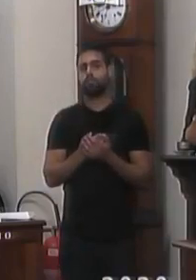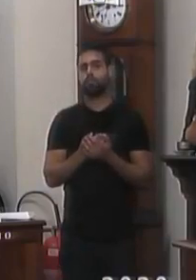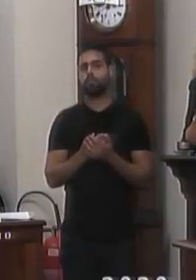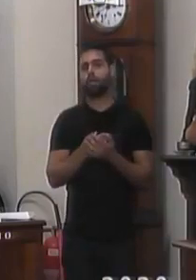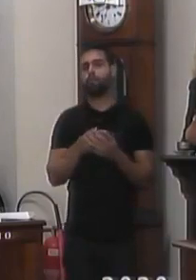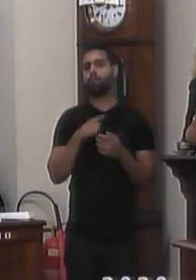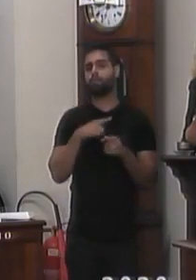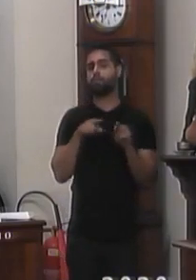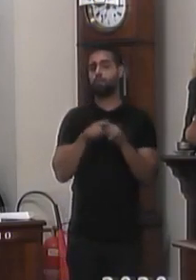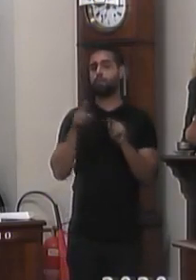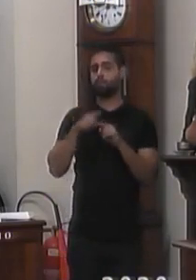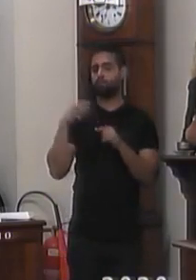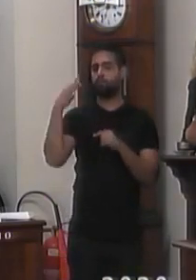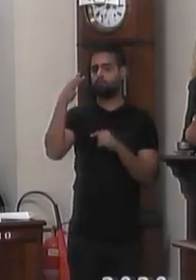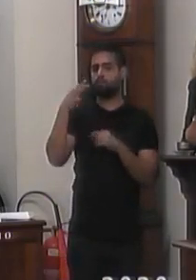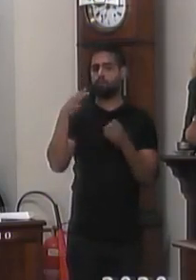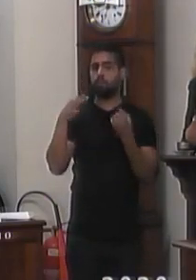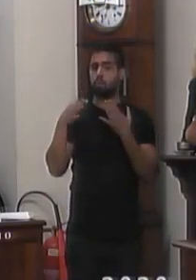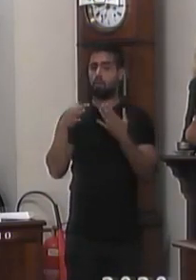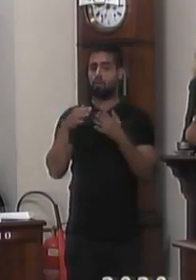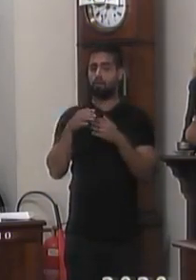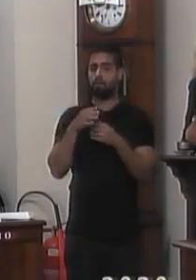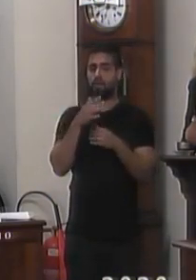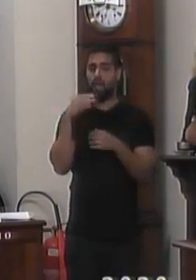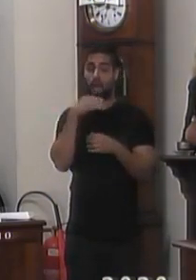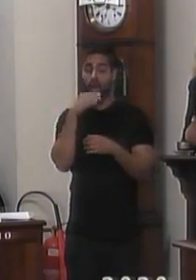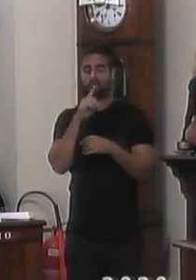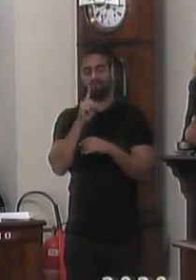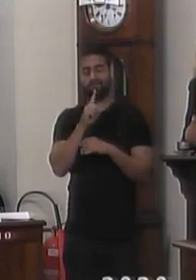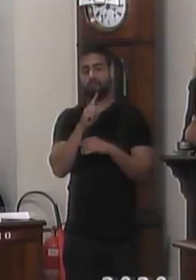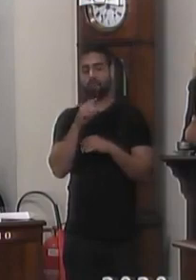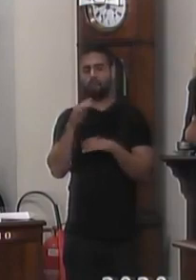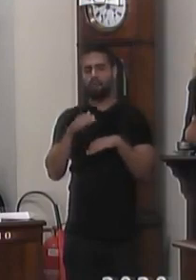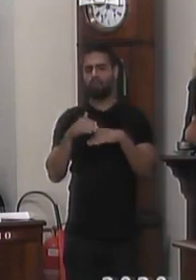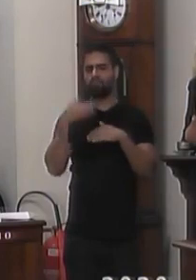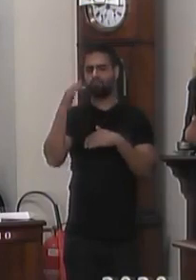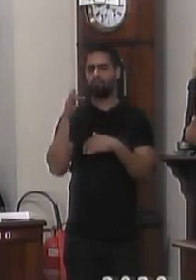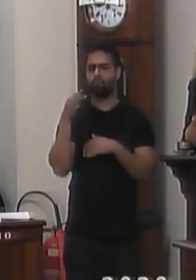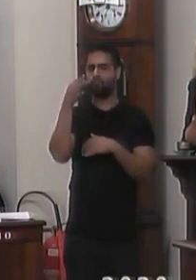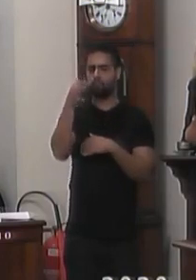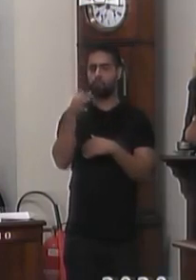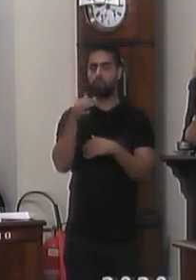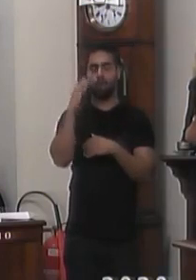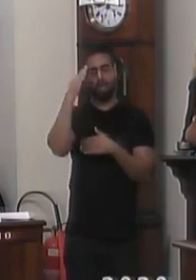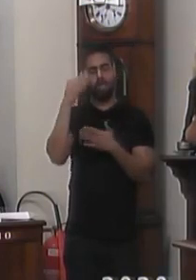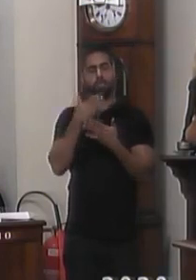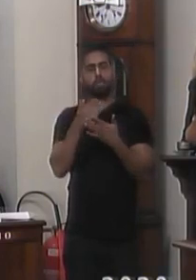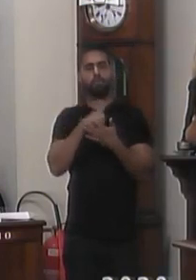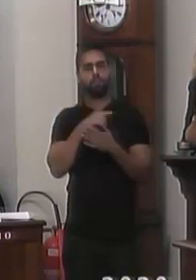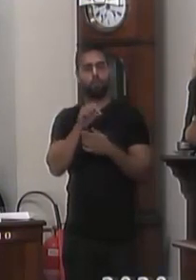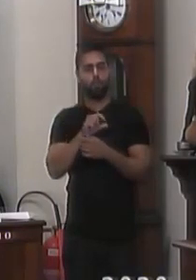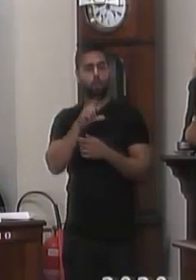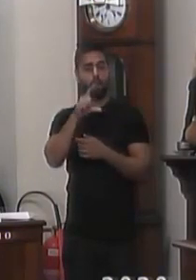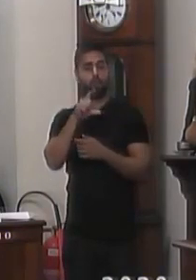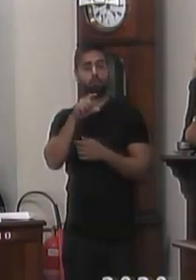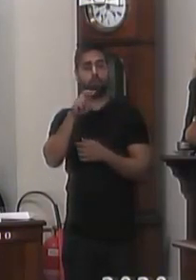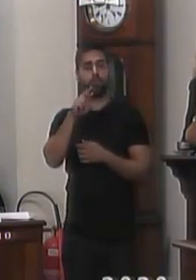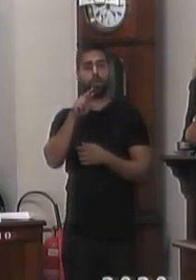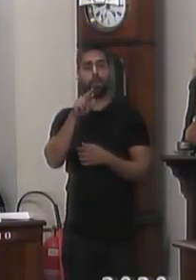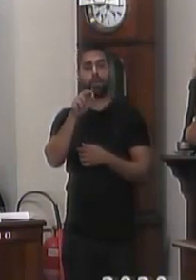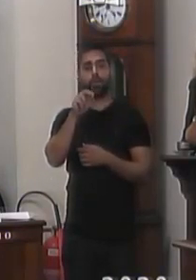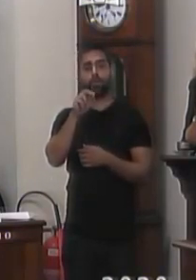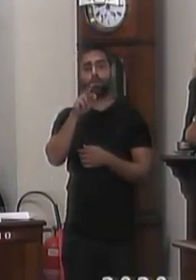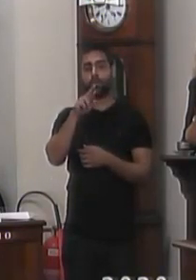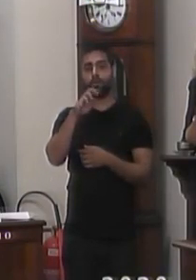bons frutos aí mais para frente. Não a curto prazo, mas a médio e longo prazo eu acredito que a gente tem um aumento de arrecadação aí